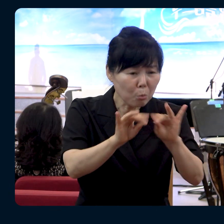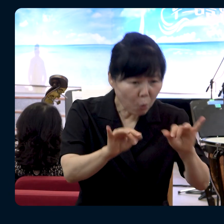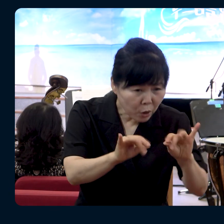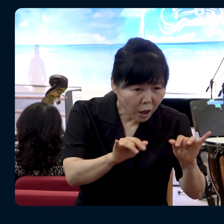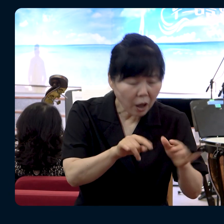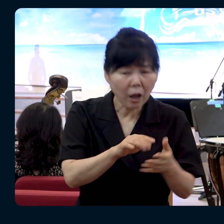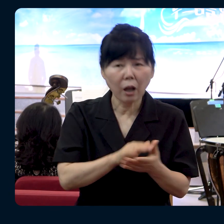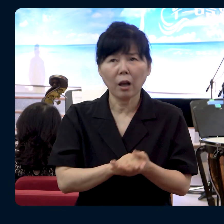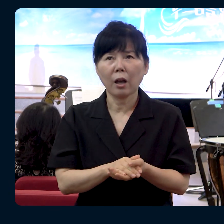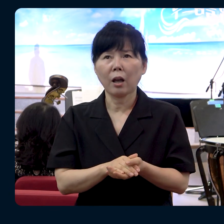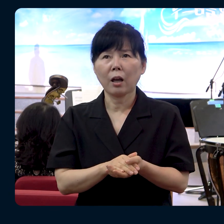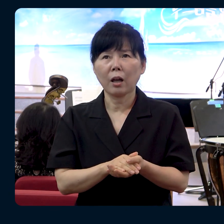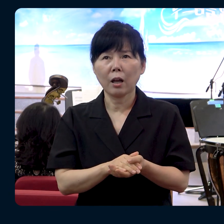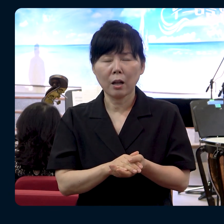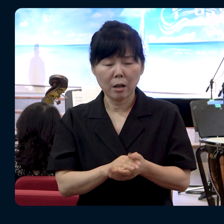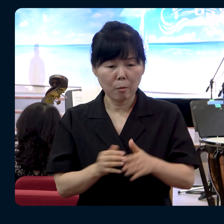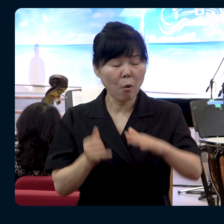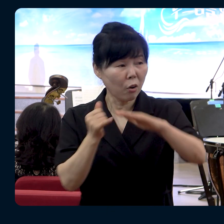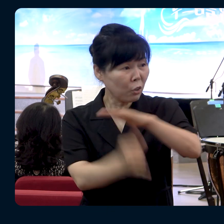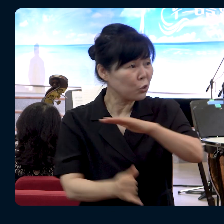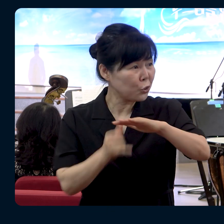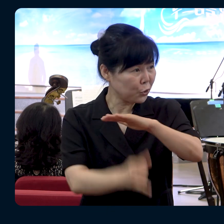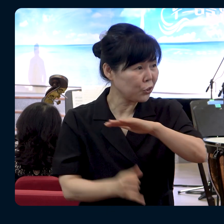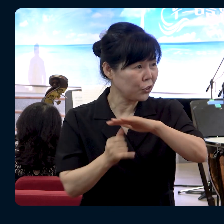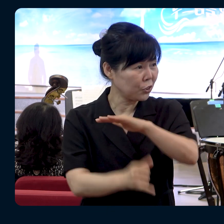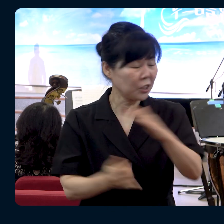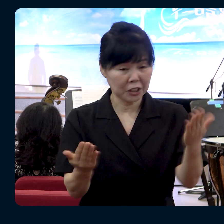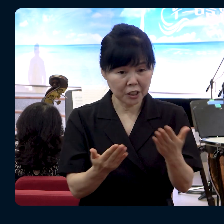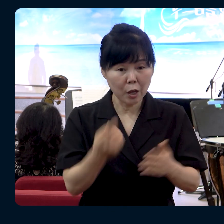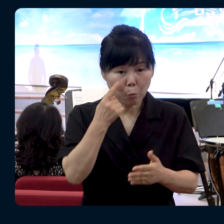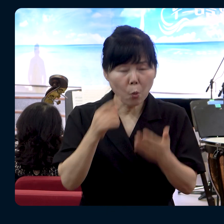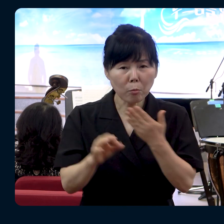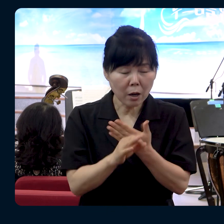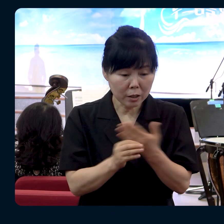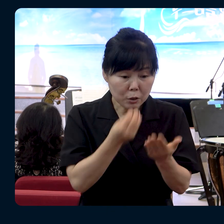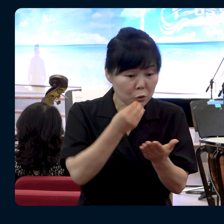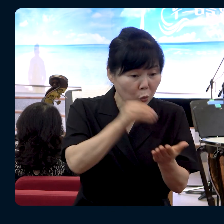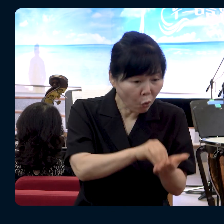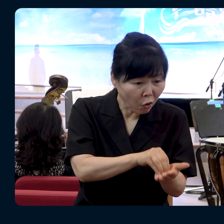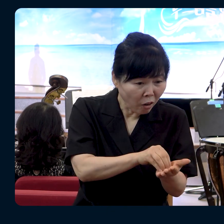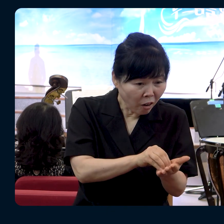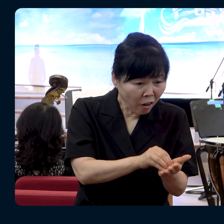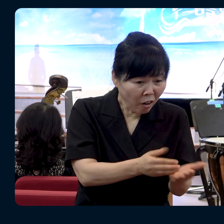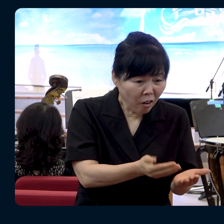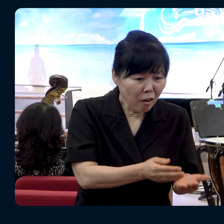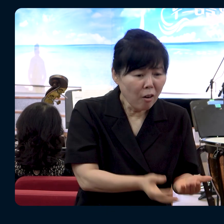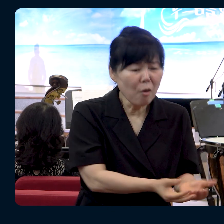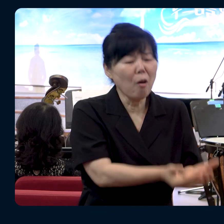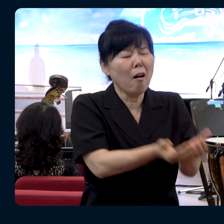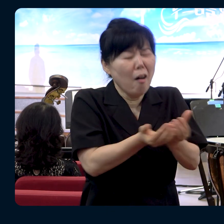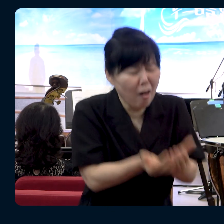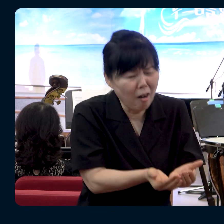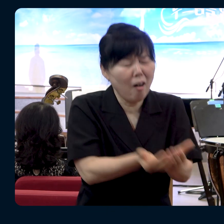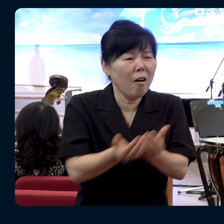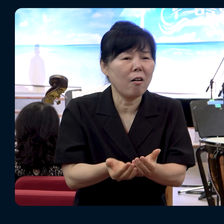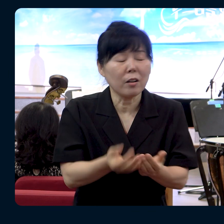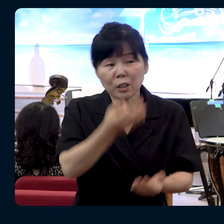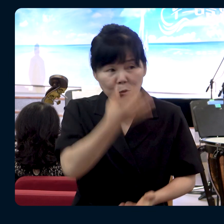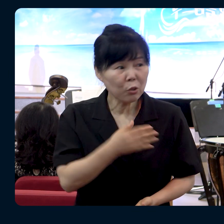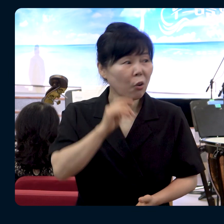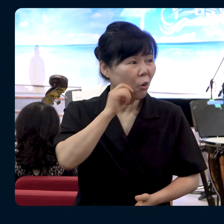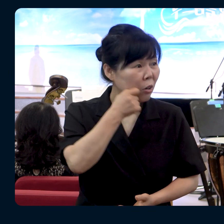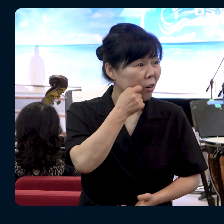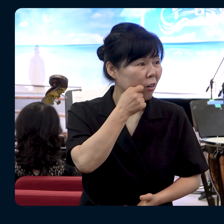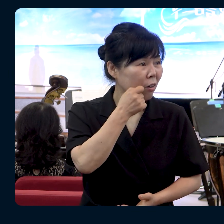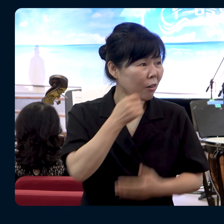건축이나 이 노동 일을 해보신 분들은 아시겠지만 그걸 들고 움직이는 게 얼마나 우리의 육신을 상하게